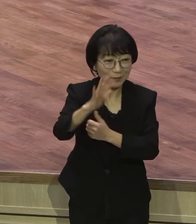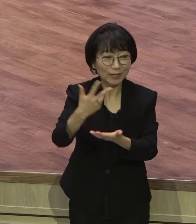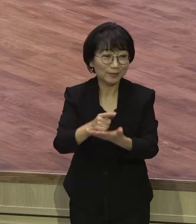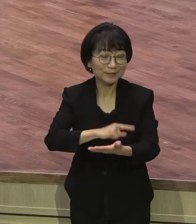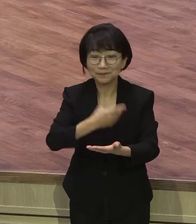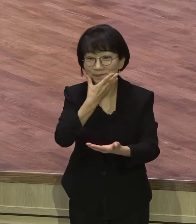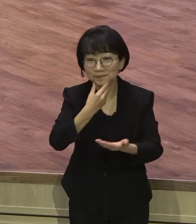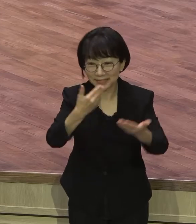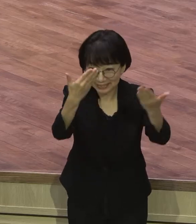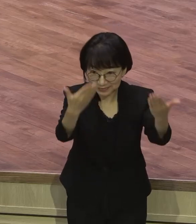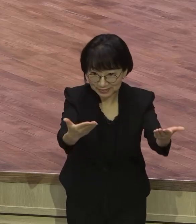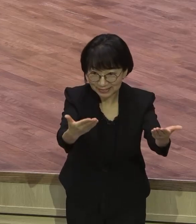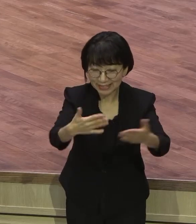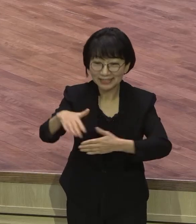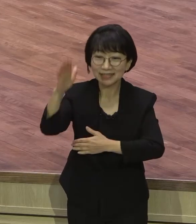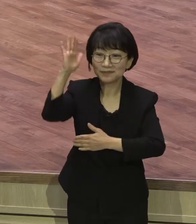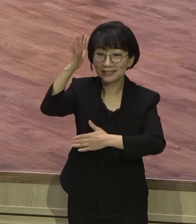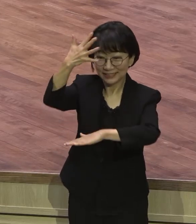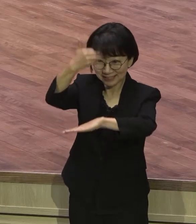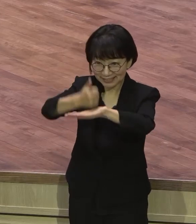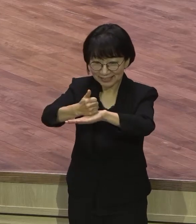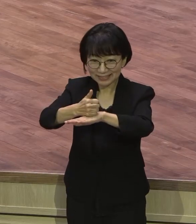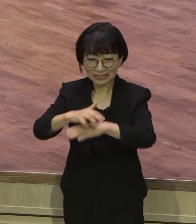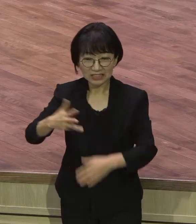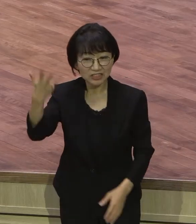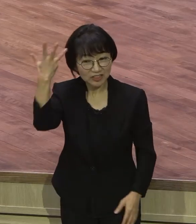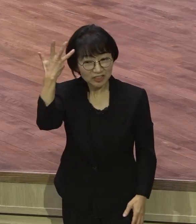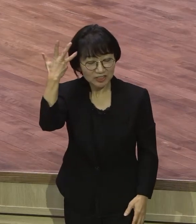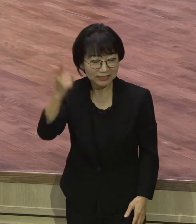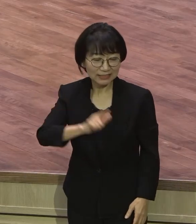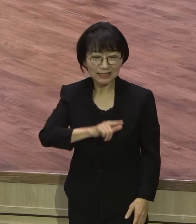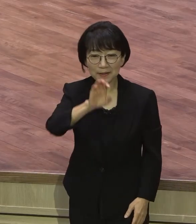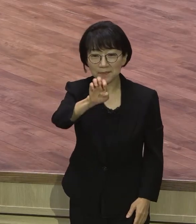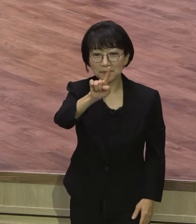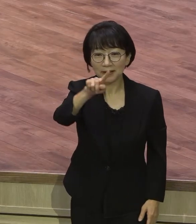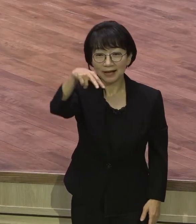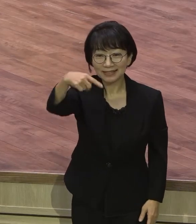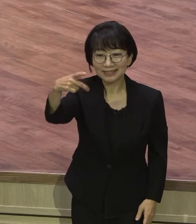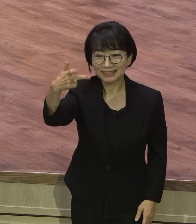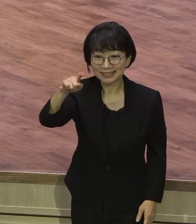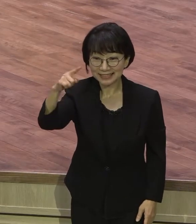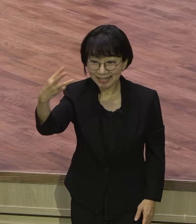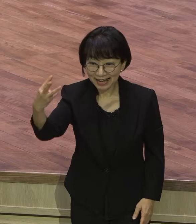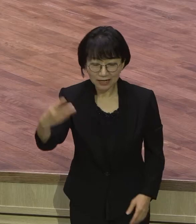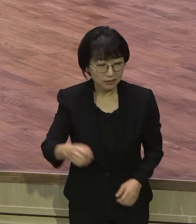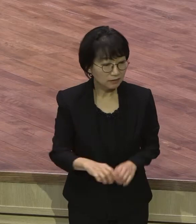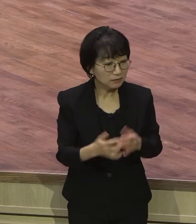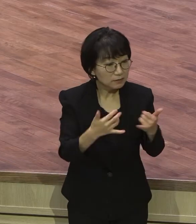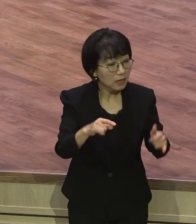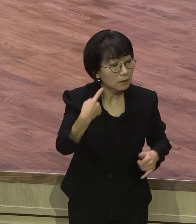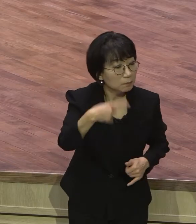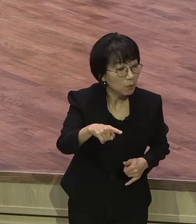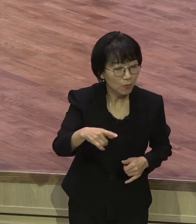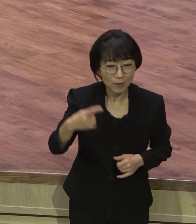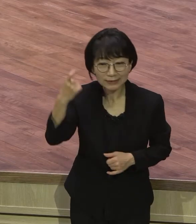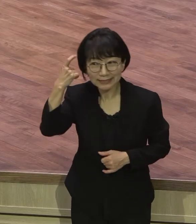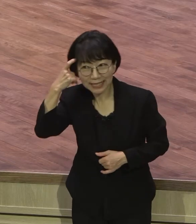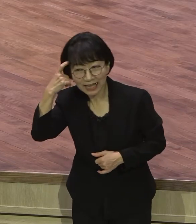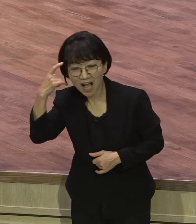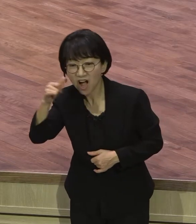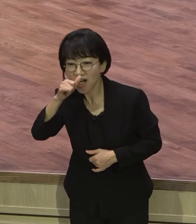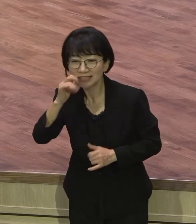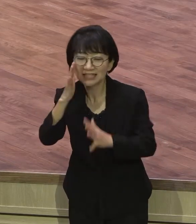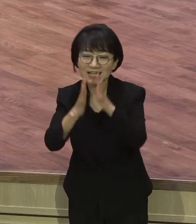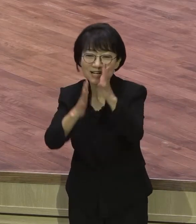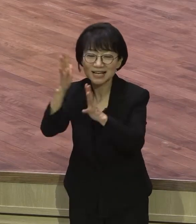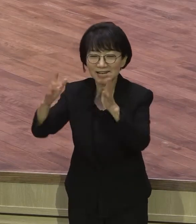축복합니다. 결론입니다. 철학자 파스칼이 뭐라 하십니까? 생각하는 갈대라. 사람은 생각하는 갈대다. 인간의